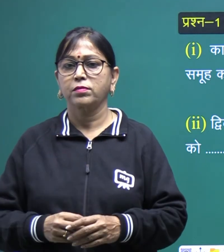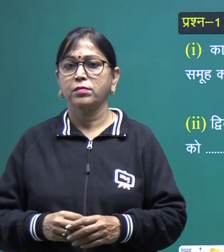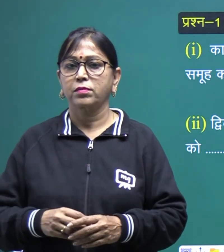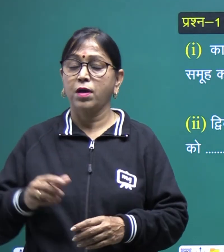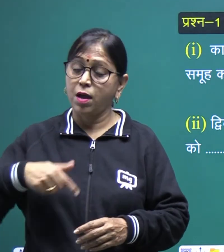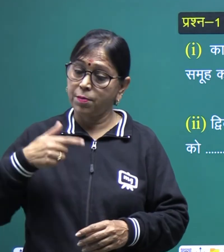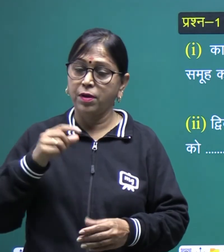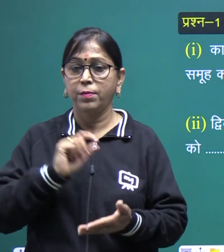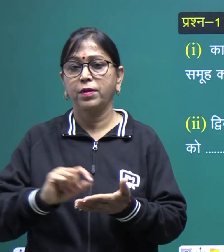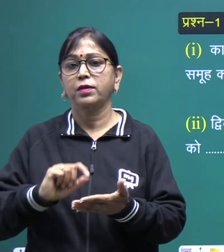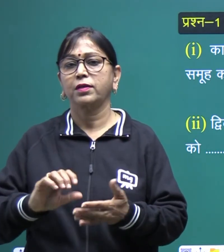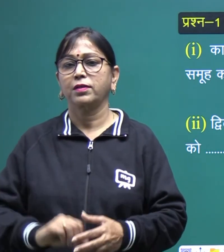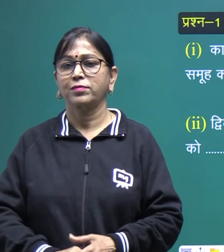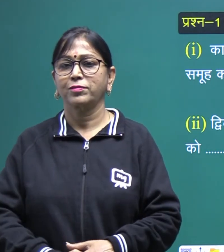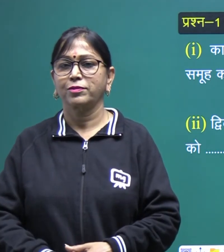स्वयं करना है।